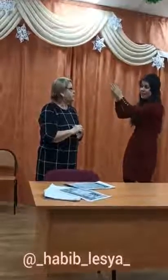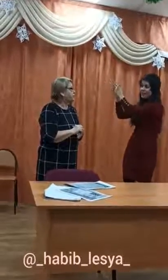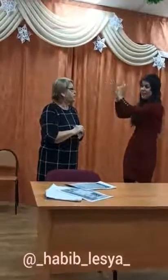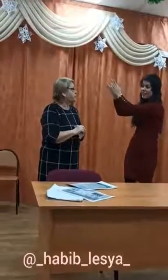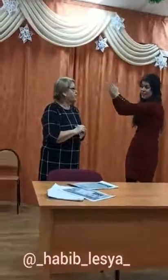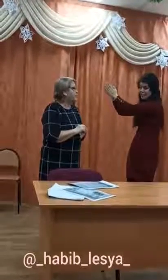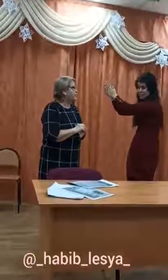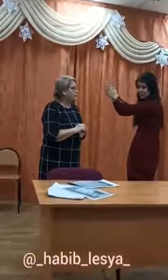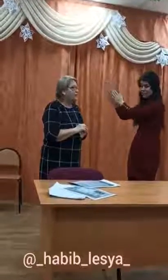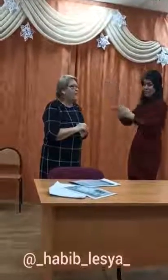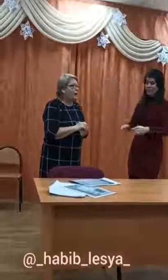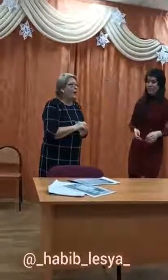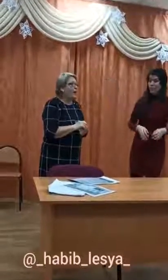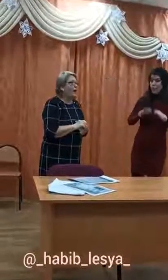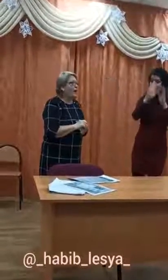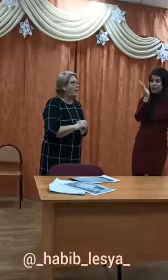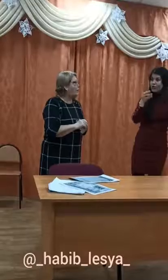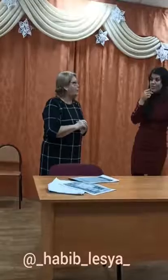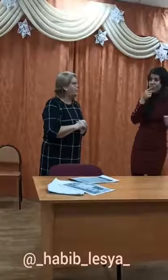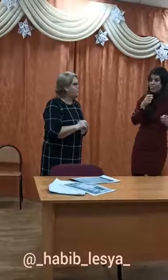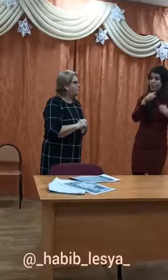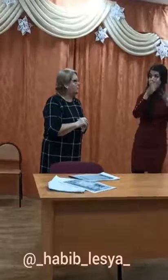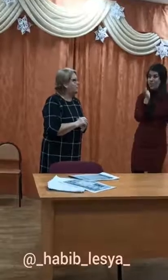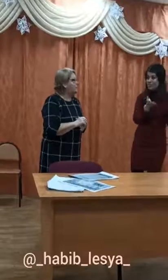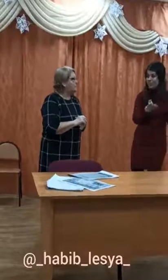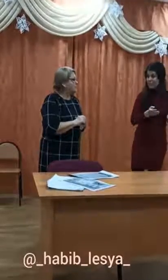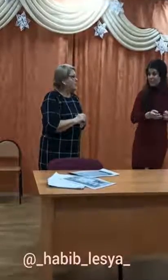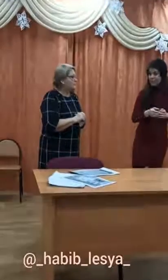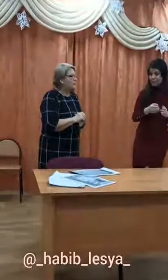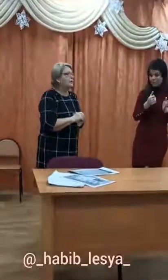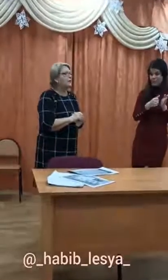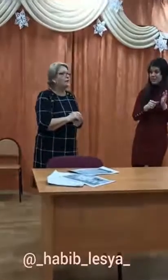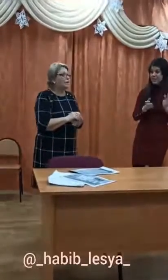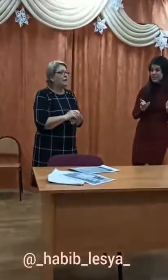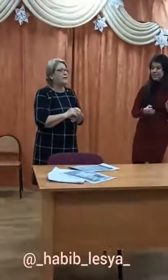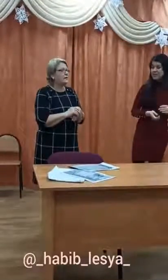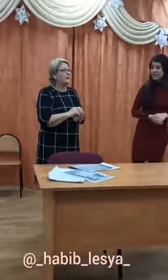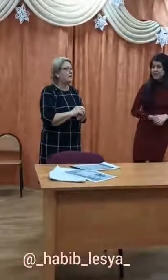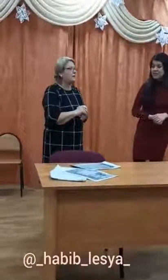на квартиру. Общий 1000 долларов заработала. Примерно.